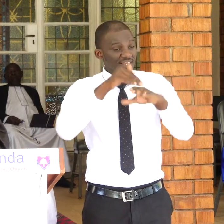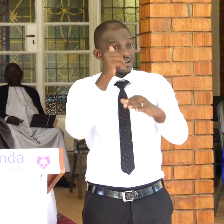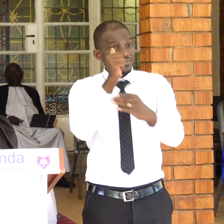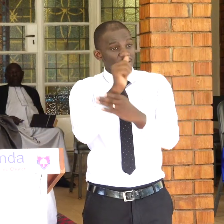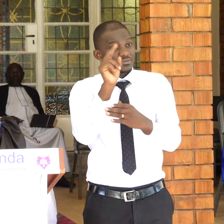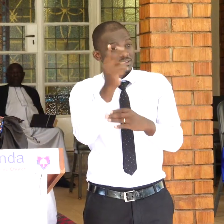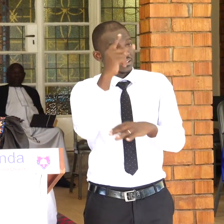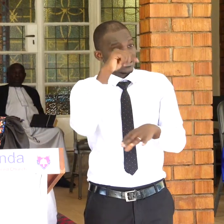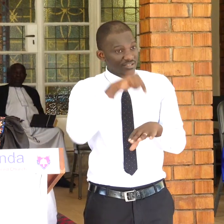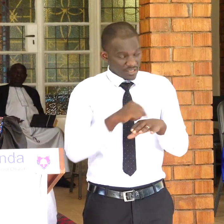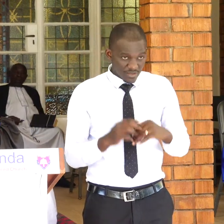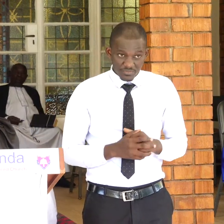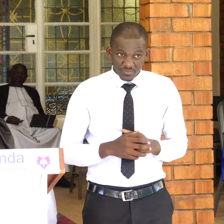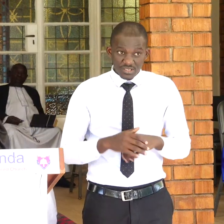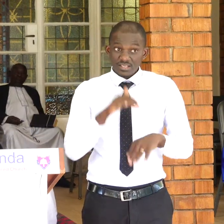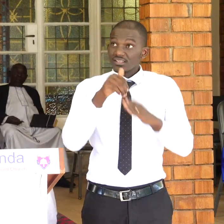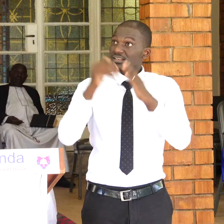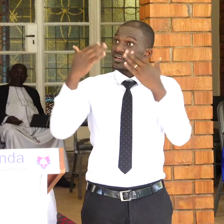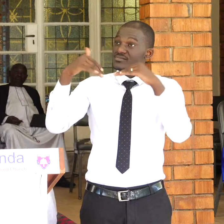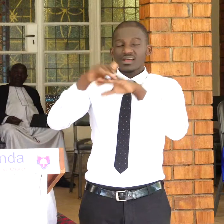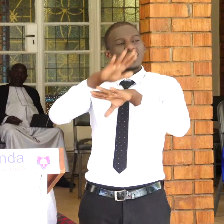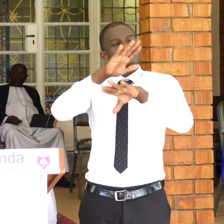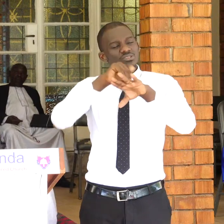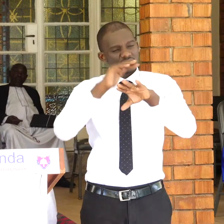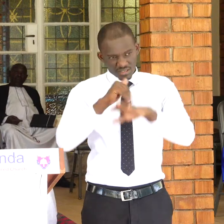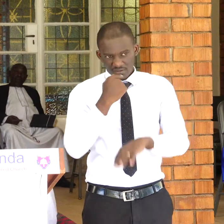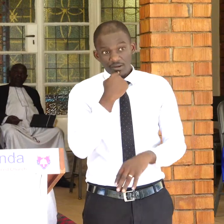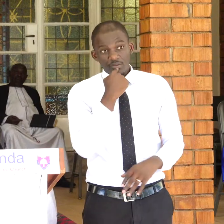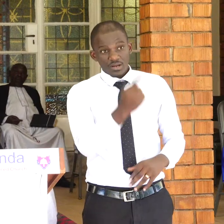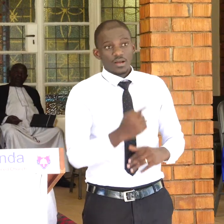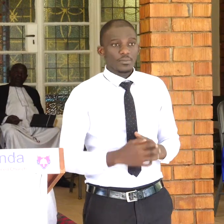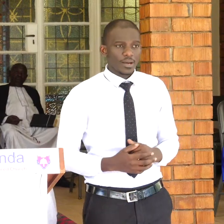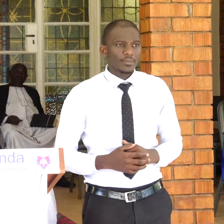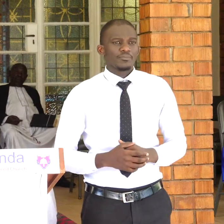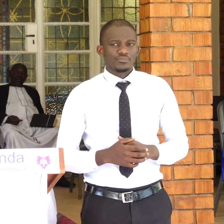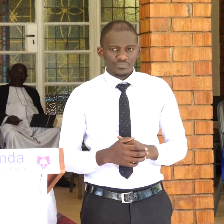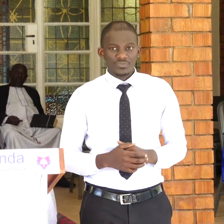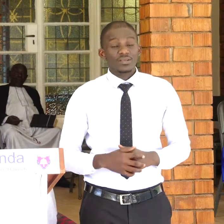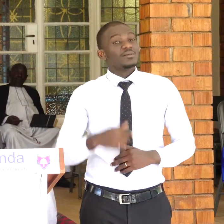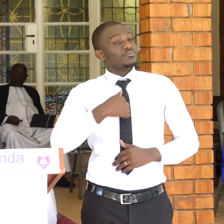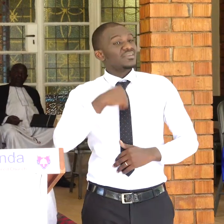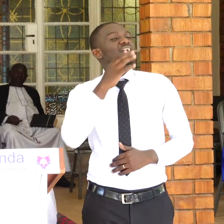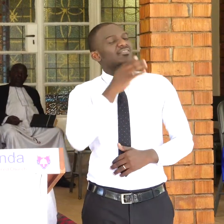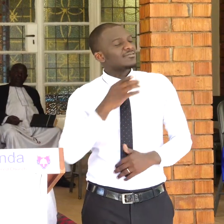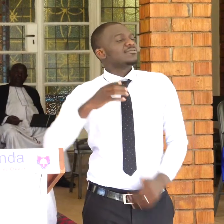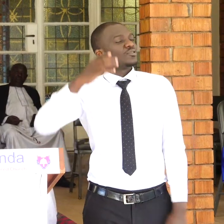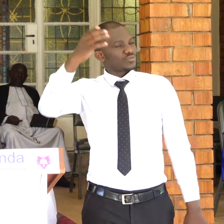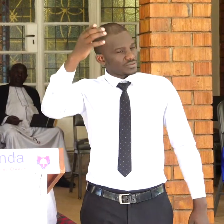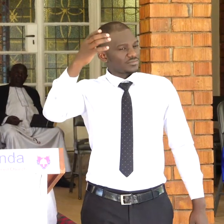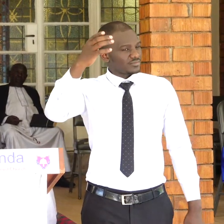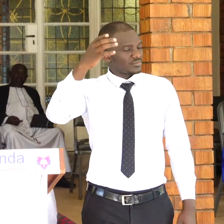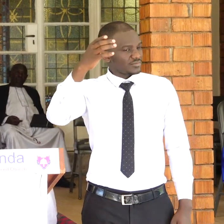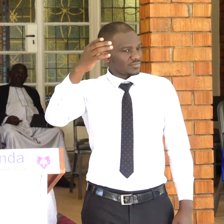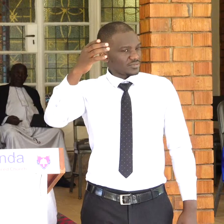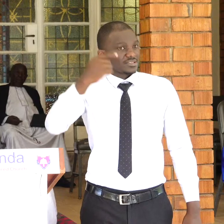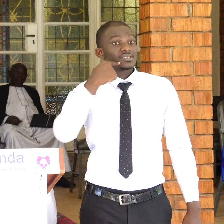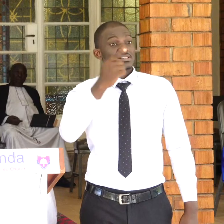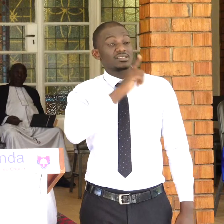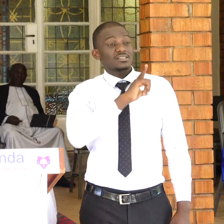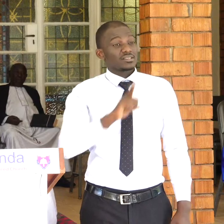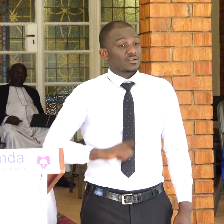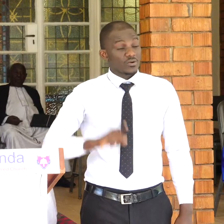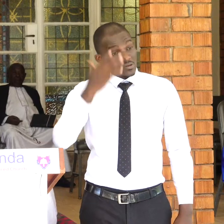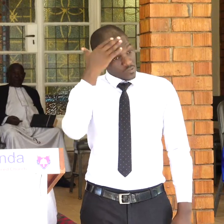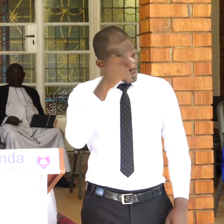ogwokubiri ng'ayima mu ggulu n'ayogera nti neerayidde nzekka bw'ayogera Mukama